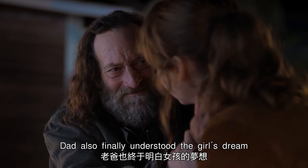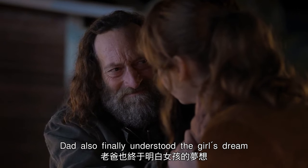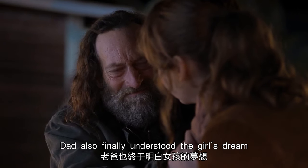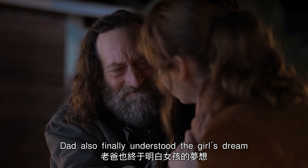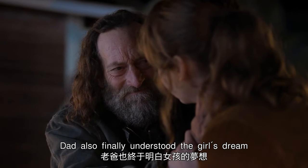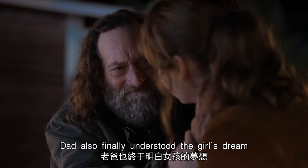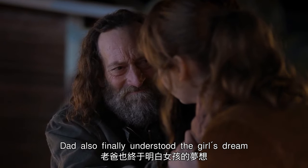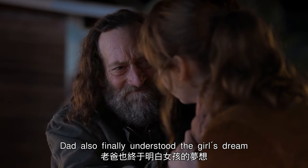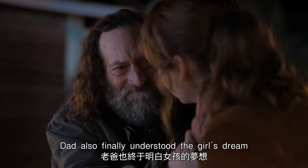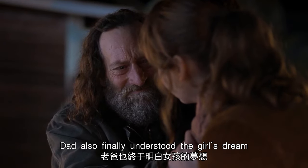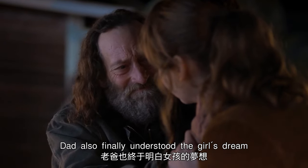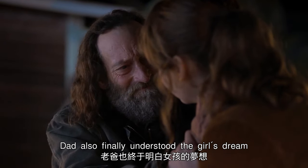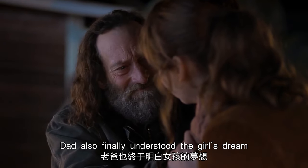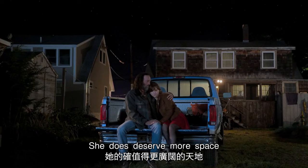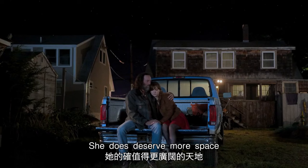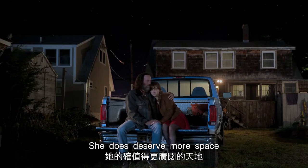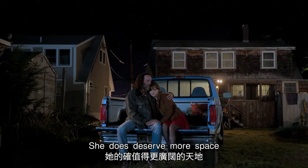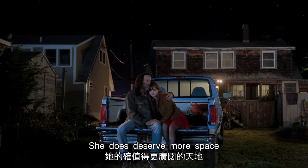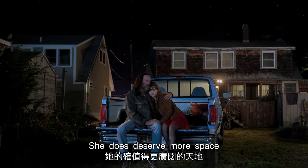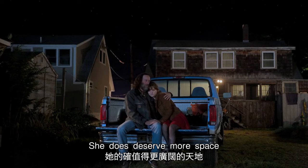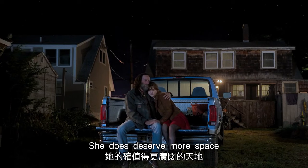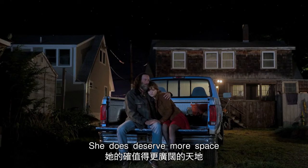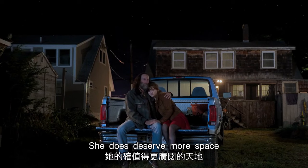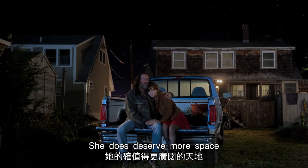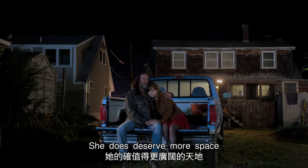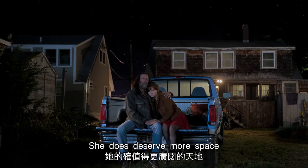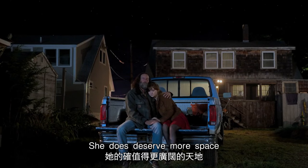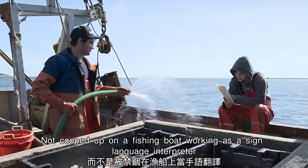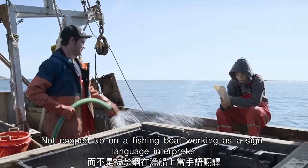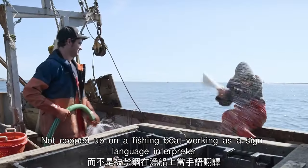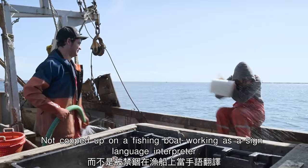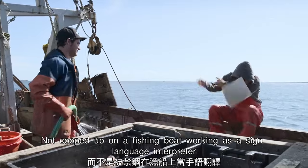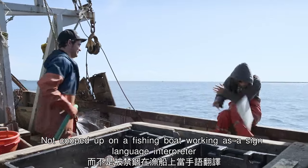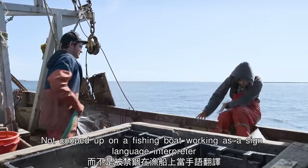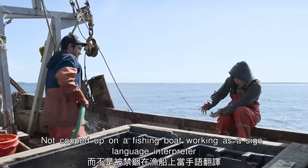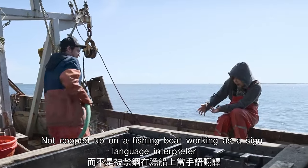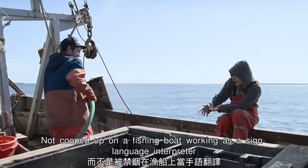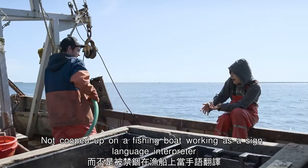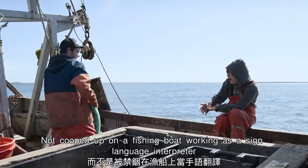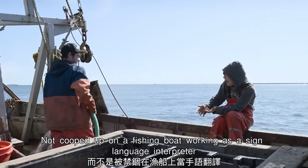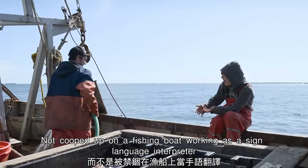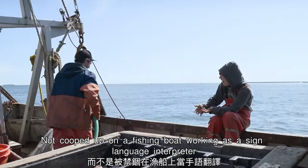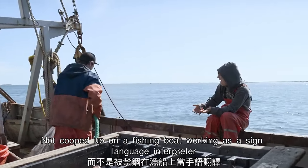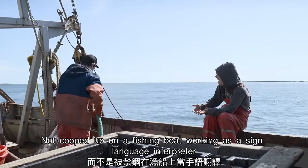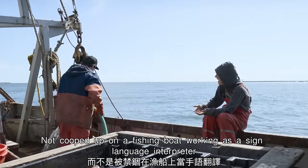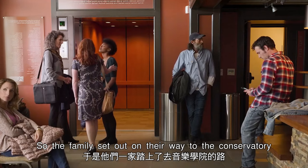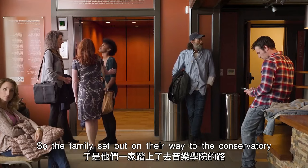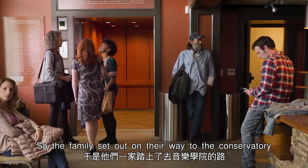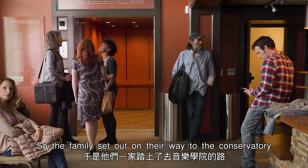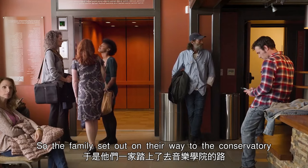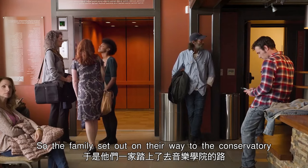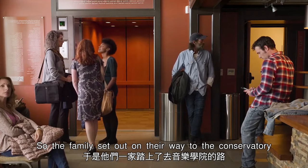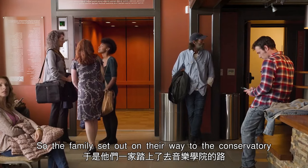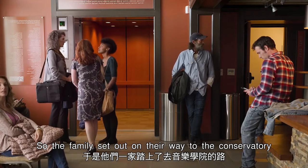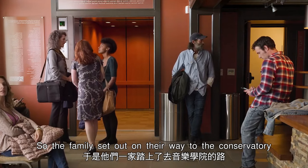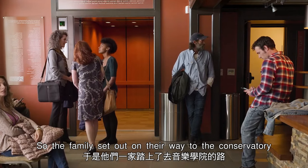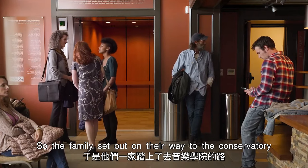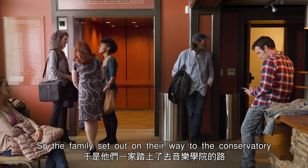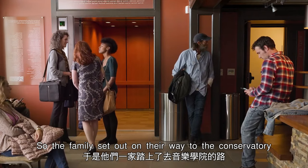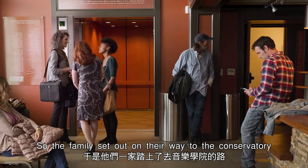爸也终于明白女孩的梦想她的确值得更广阔的天地而不是被禁锢在渔船上当手语反应于是他们一家踏上了去音乐学院